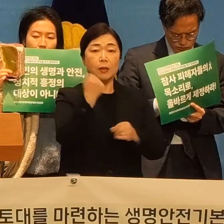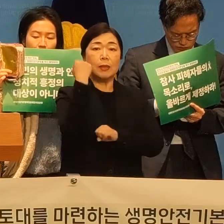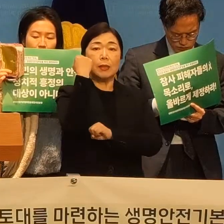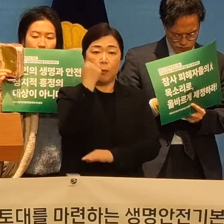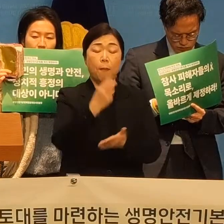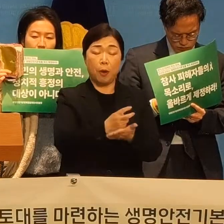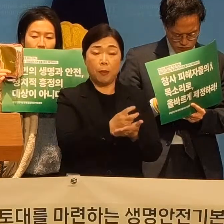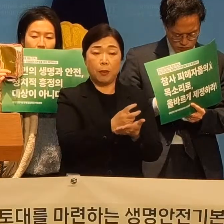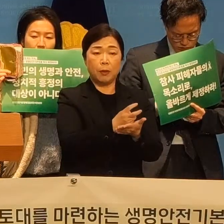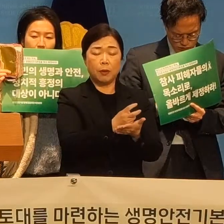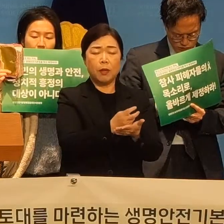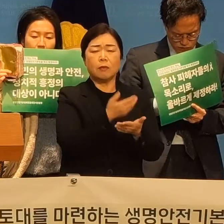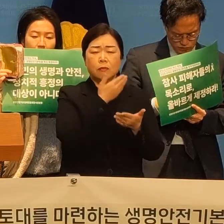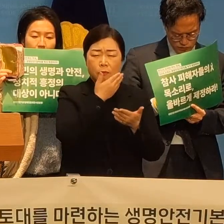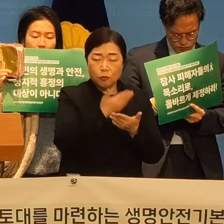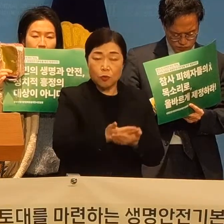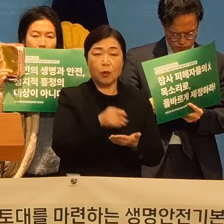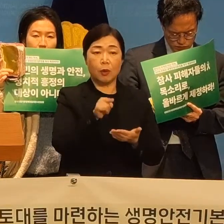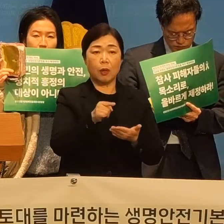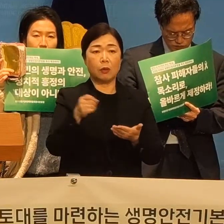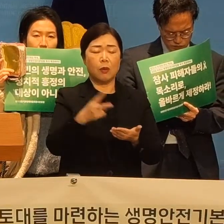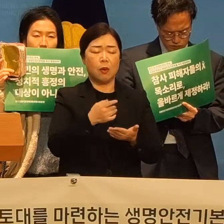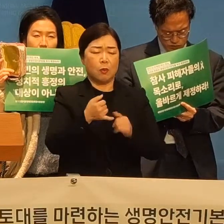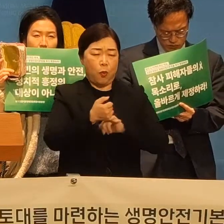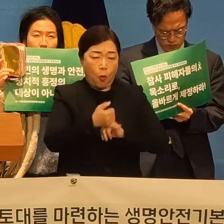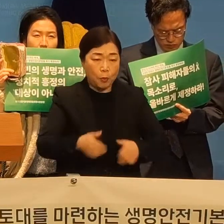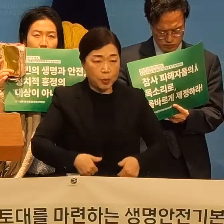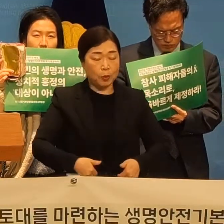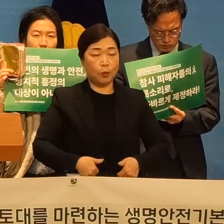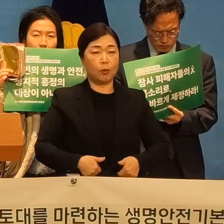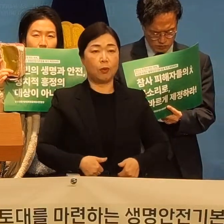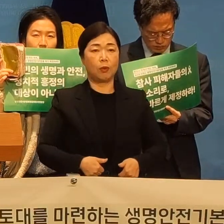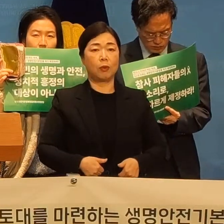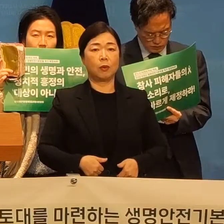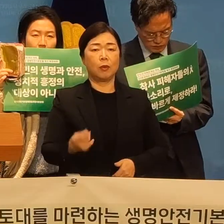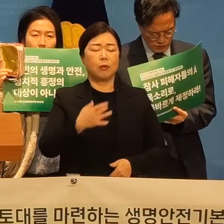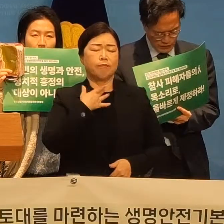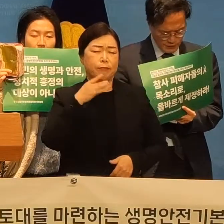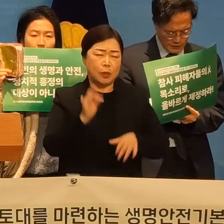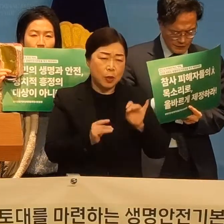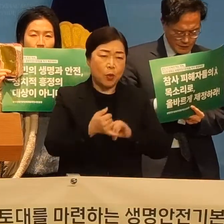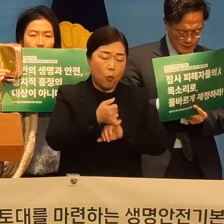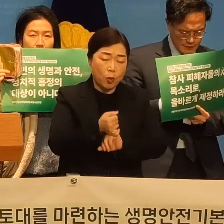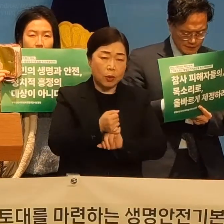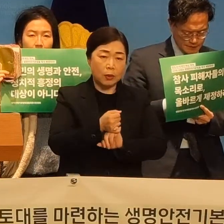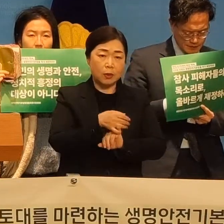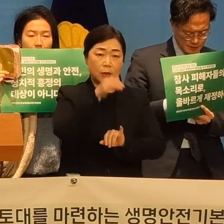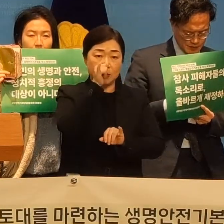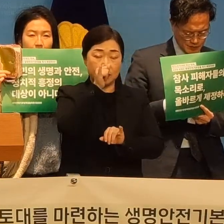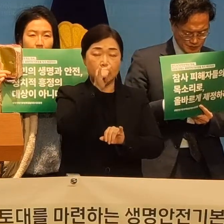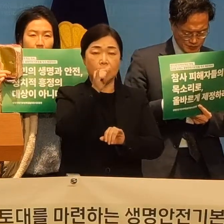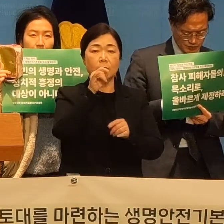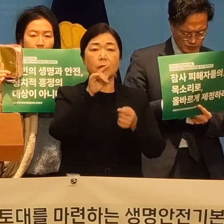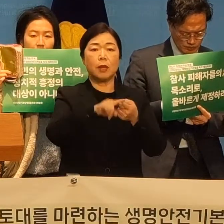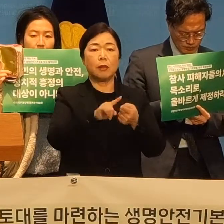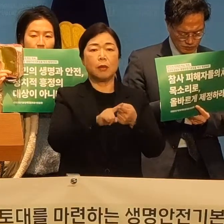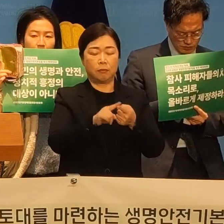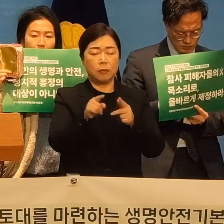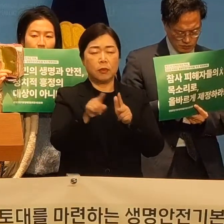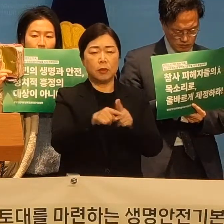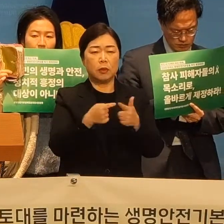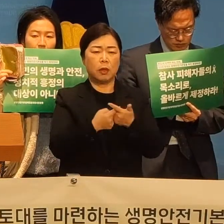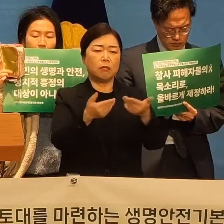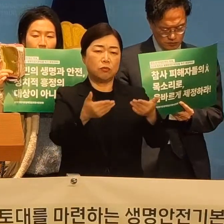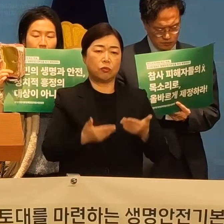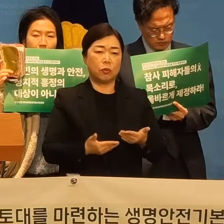생명안전기본법이 얼마나 중요한지, 얼마나 절박한지, 얼마나 간절한 것인지에 대해서 좀 이해해 주시고